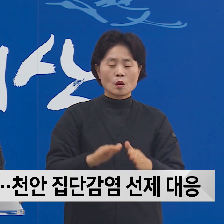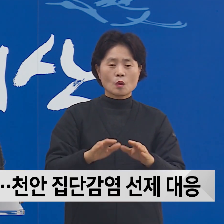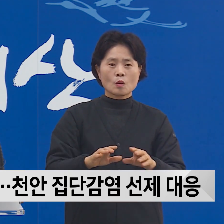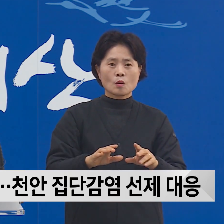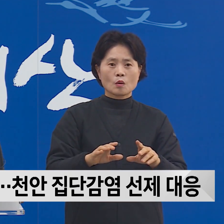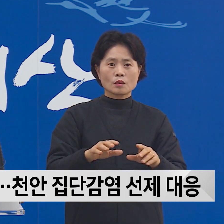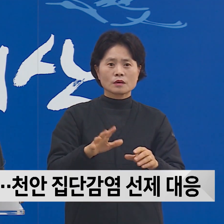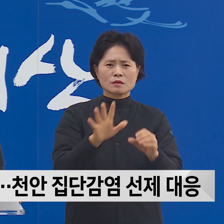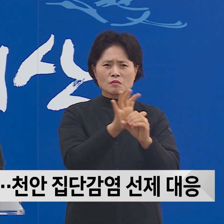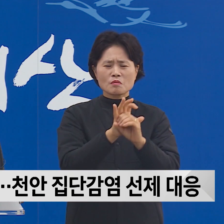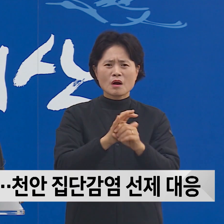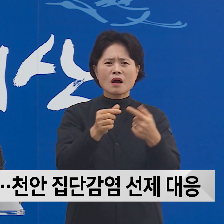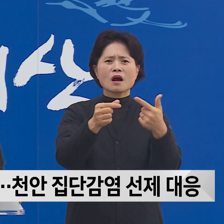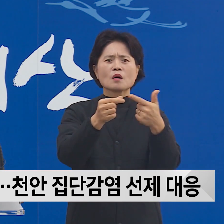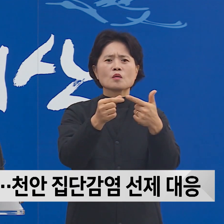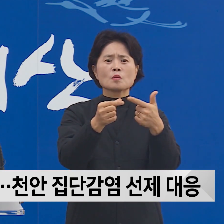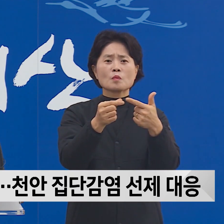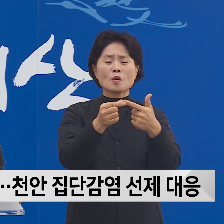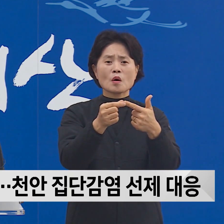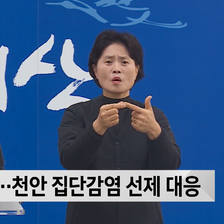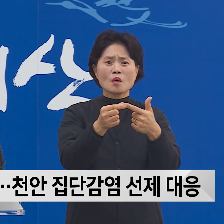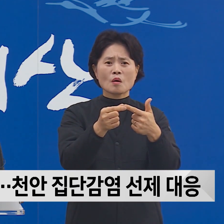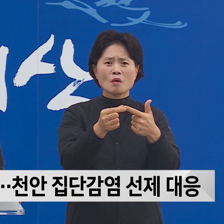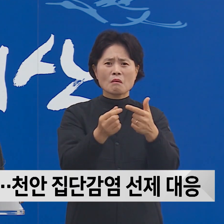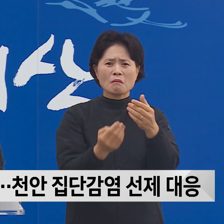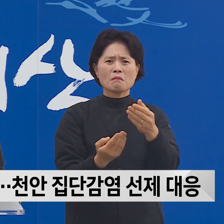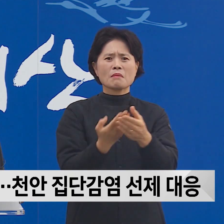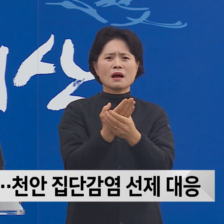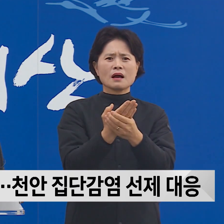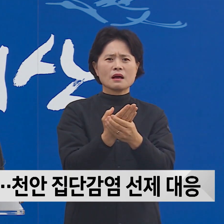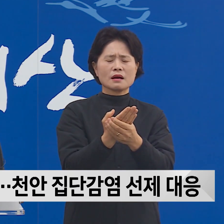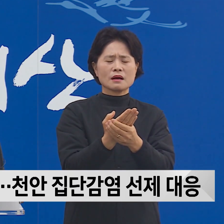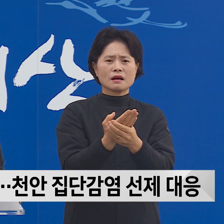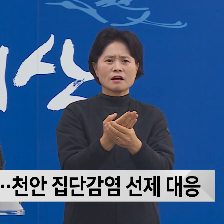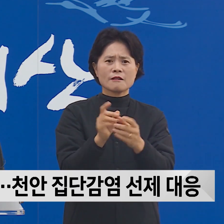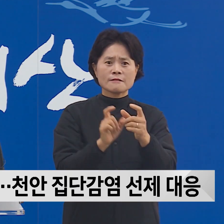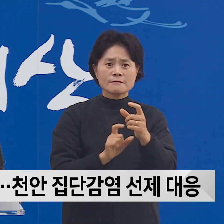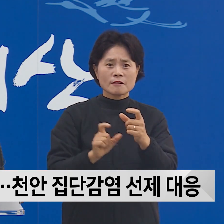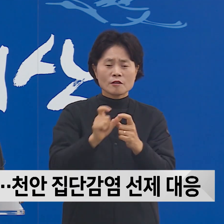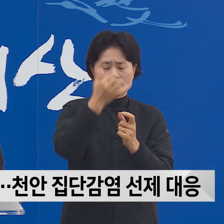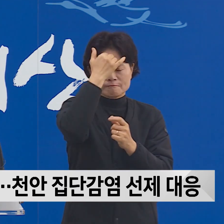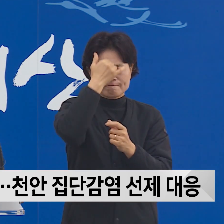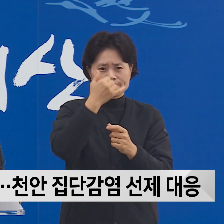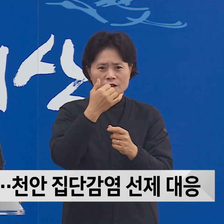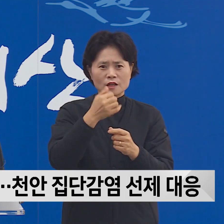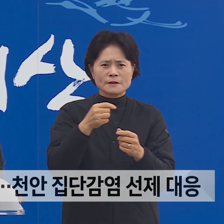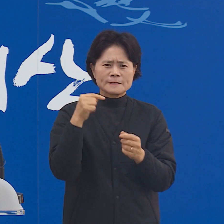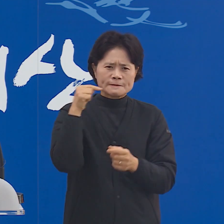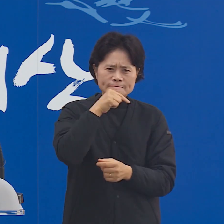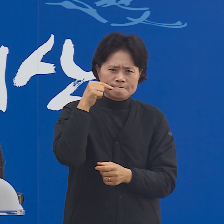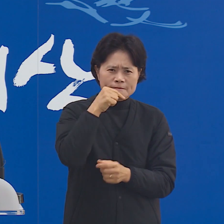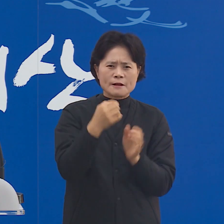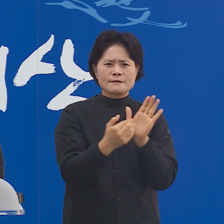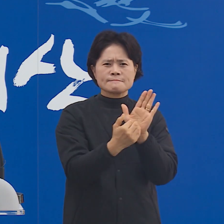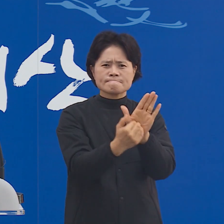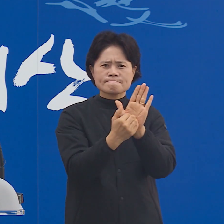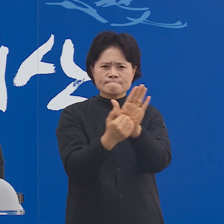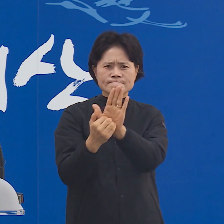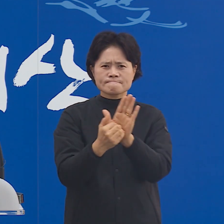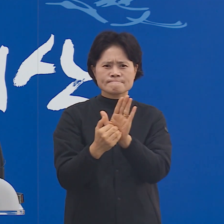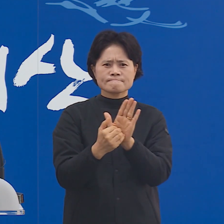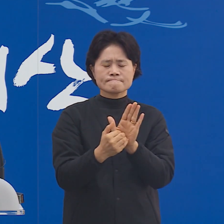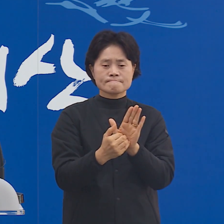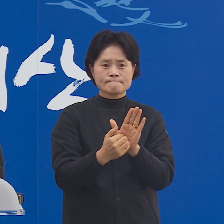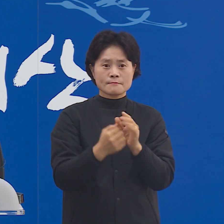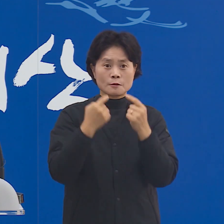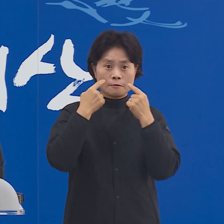이 확진자가 6번 환자가 발생함에 따라서 보다 더 촘촘한 그런 방역 조치를